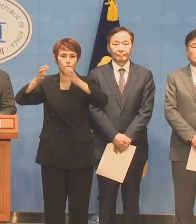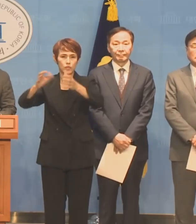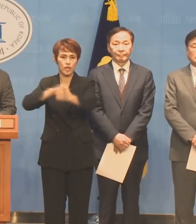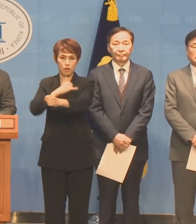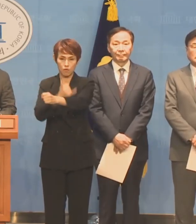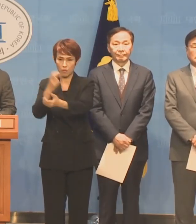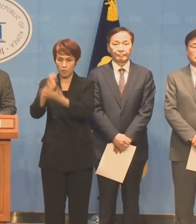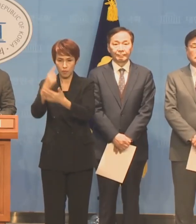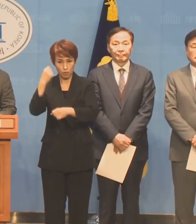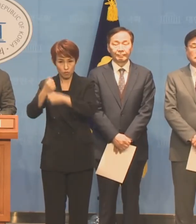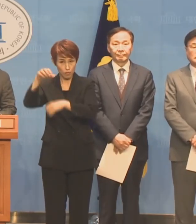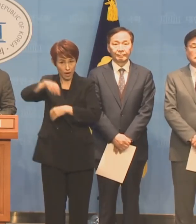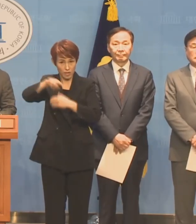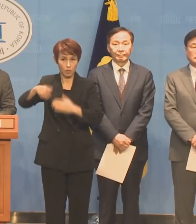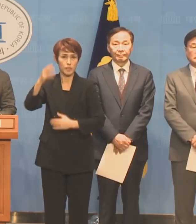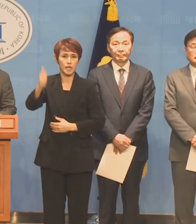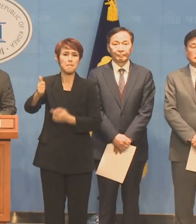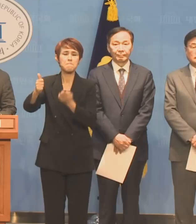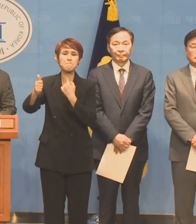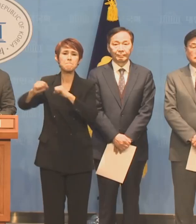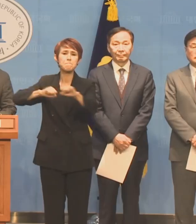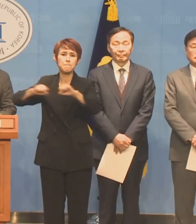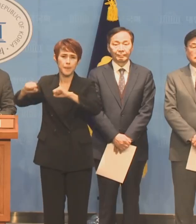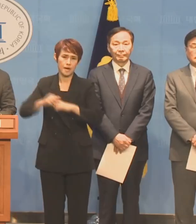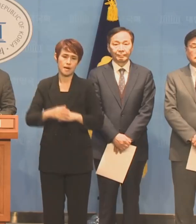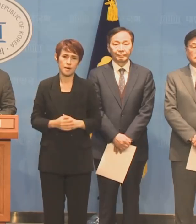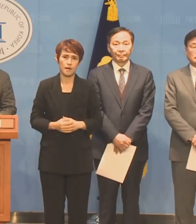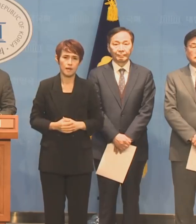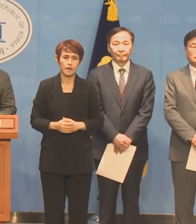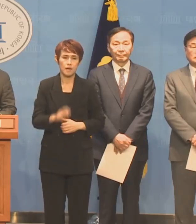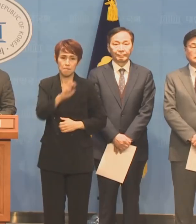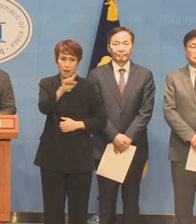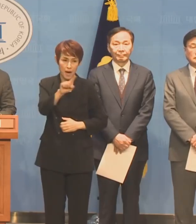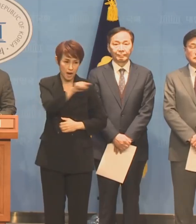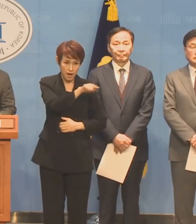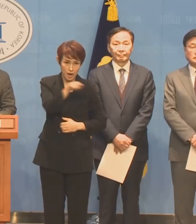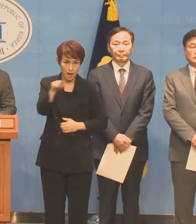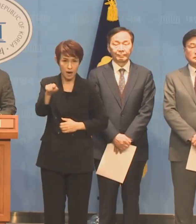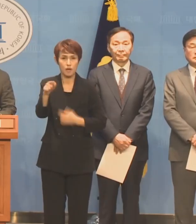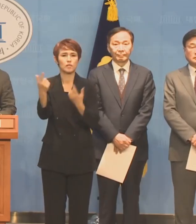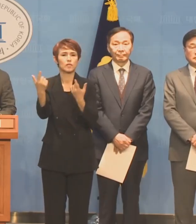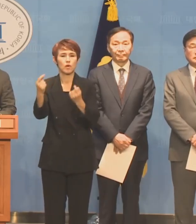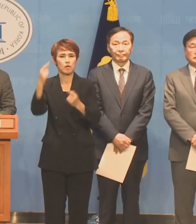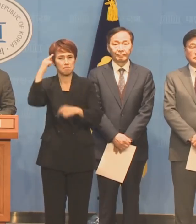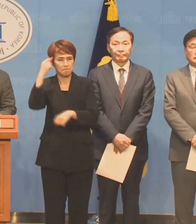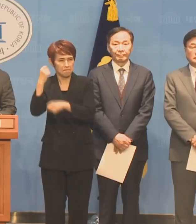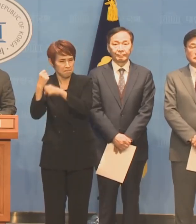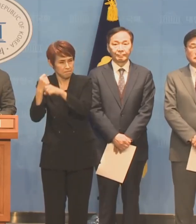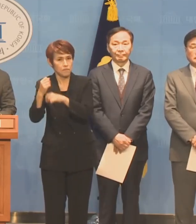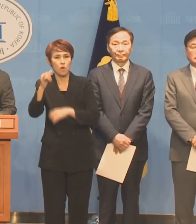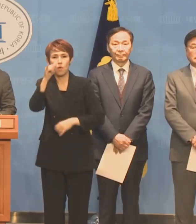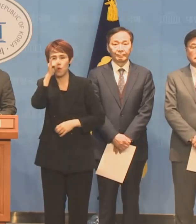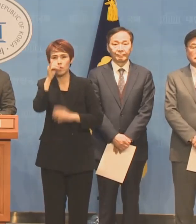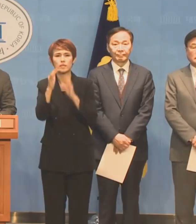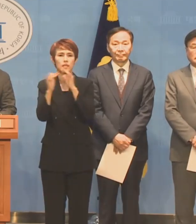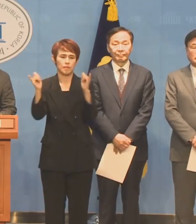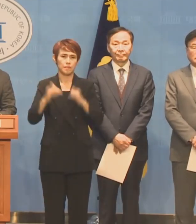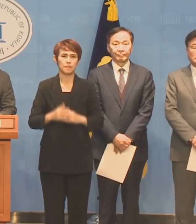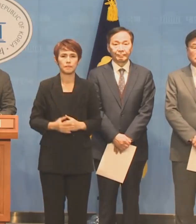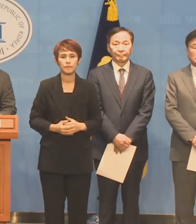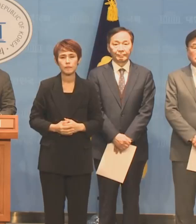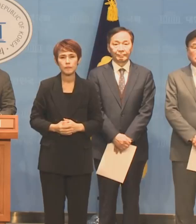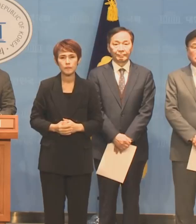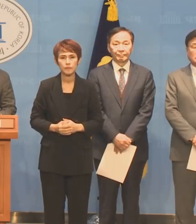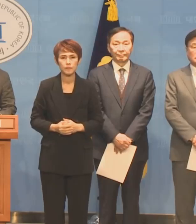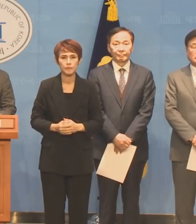국제인권법연구회에서 모두 회장으로 활동했을 정도로 마은혁 후보자와 같이 이념적 편향성이 매우 짙은